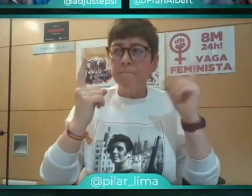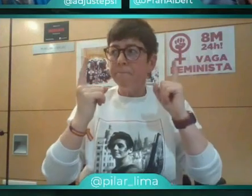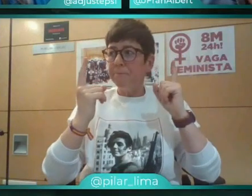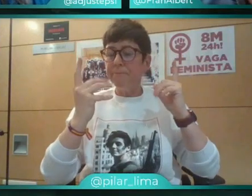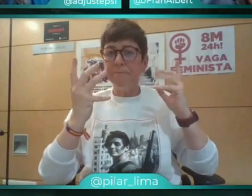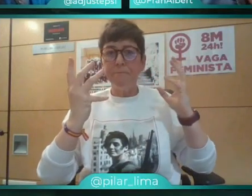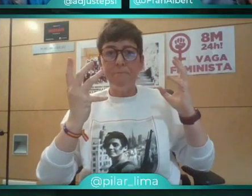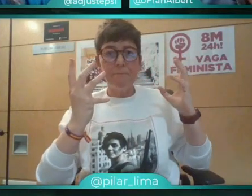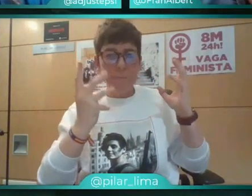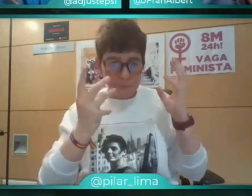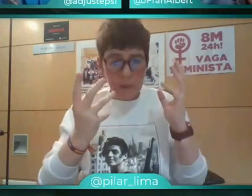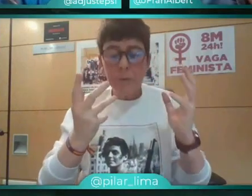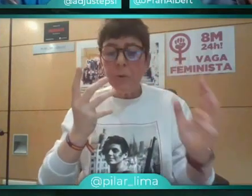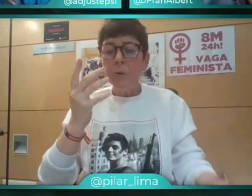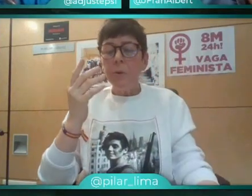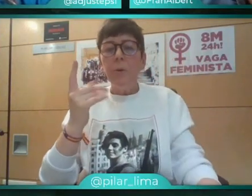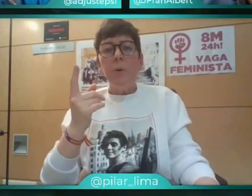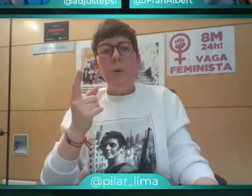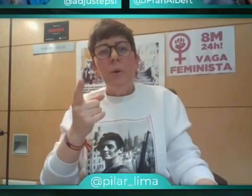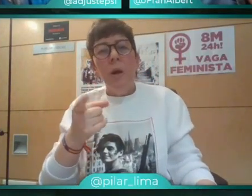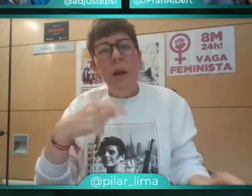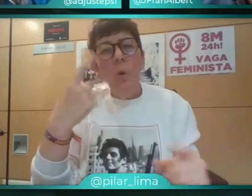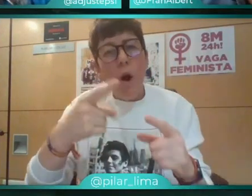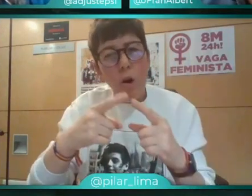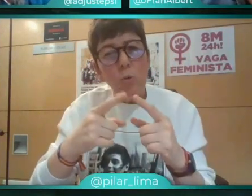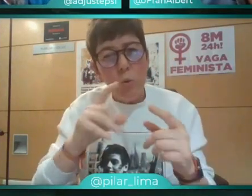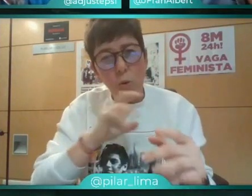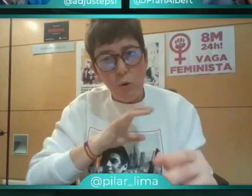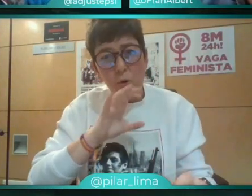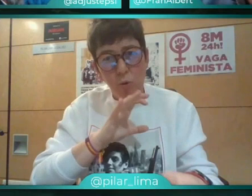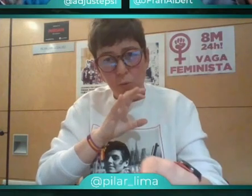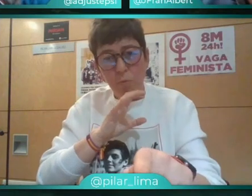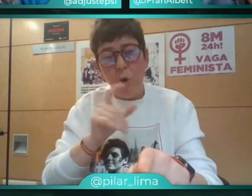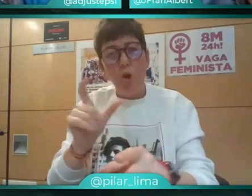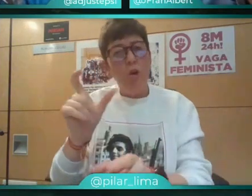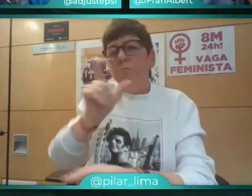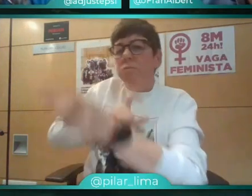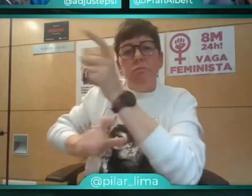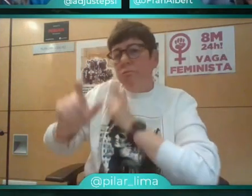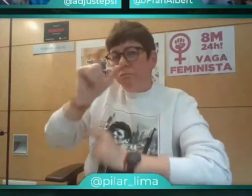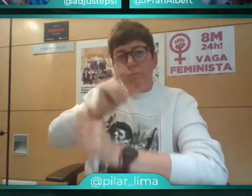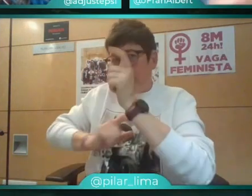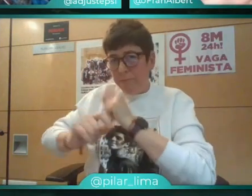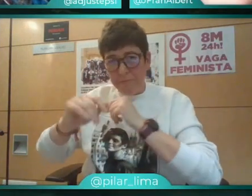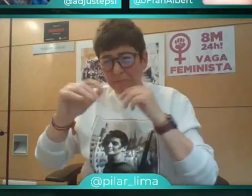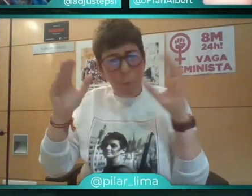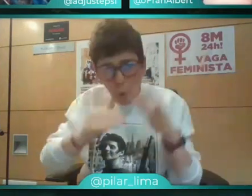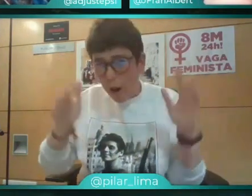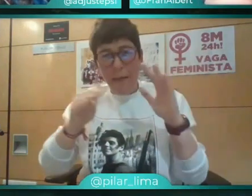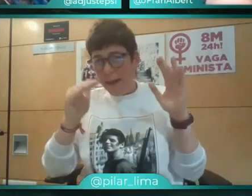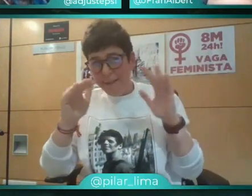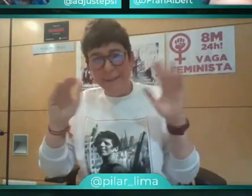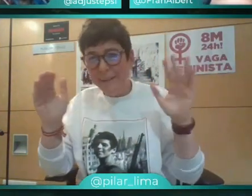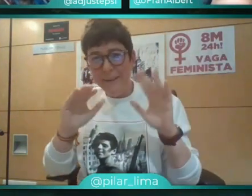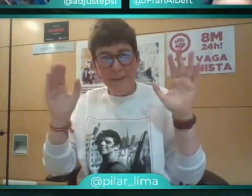si me arrima digo ya me pongo como tensa no como claro y luego también es curioso por bueno